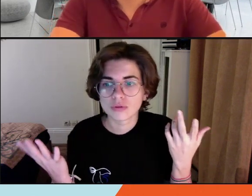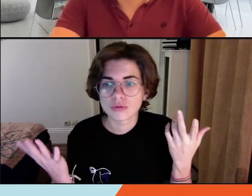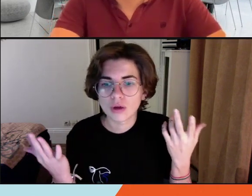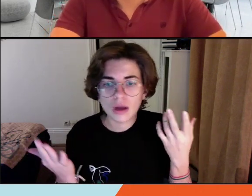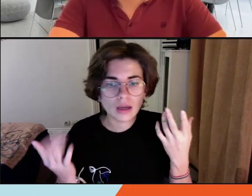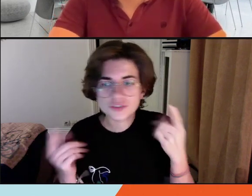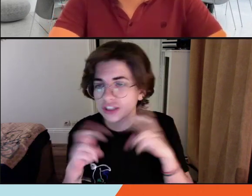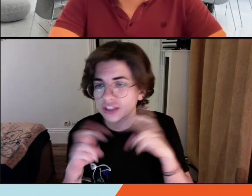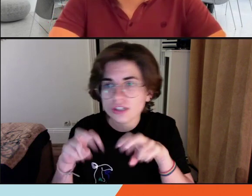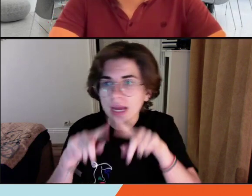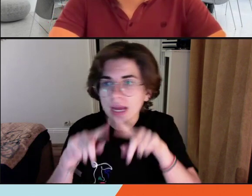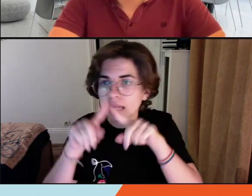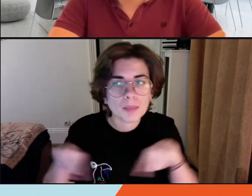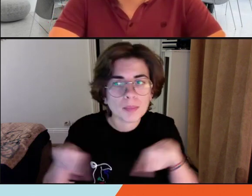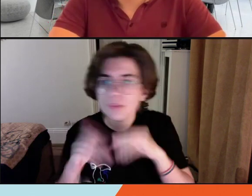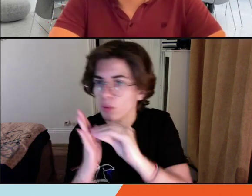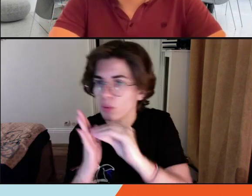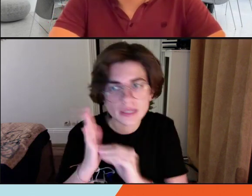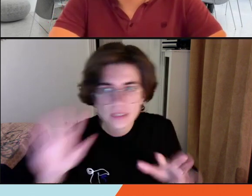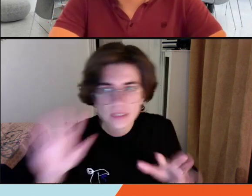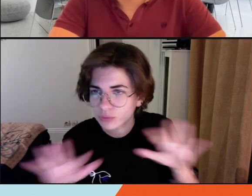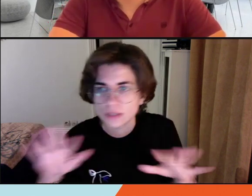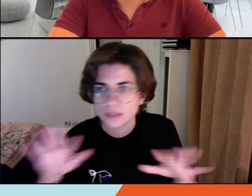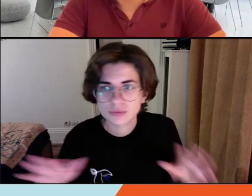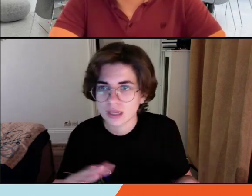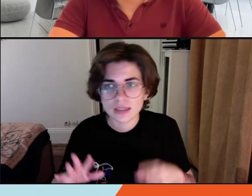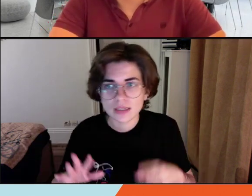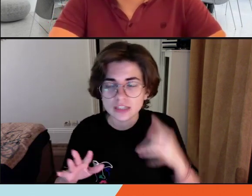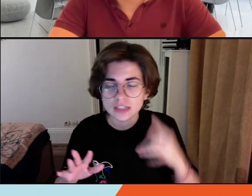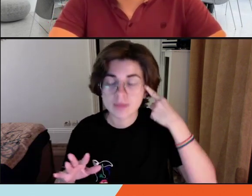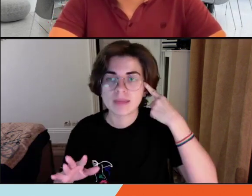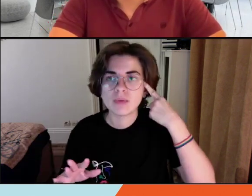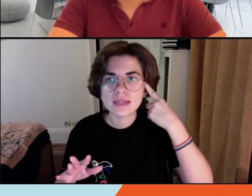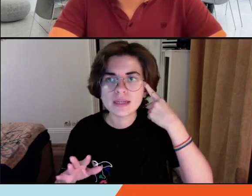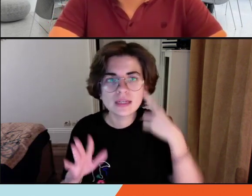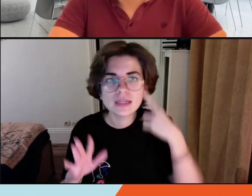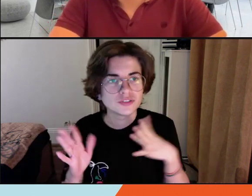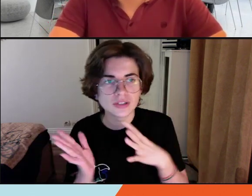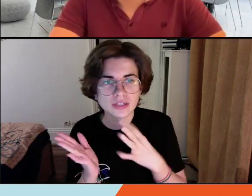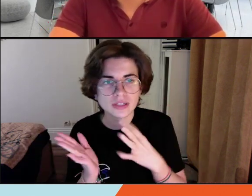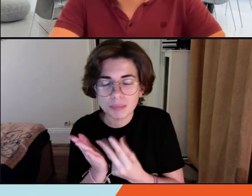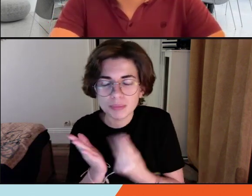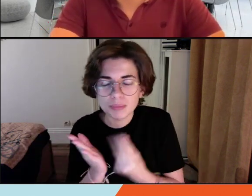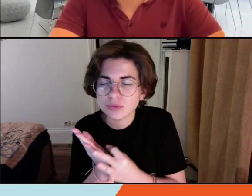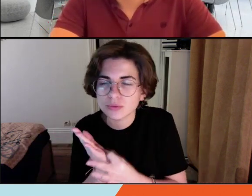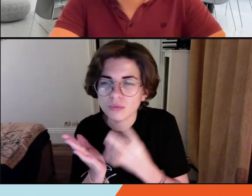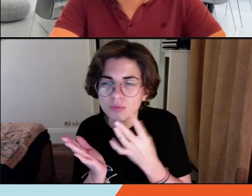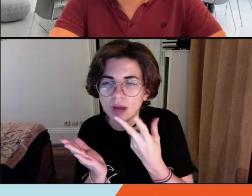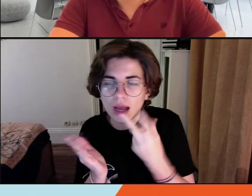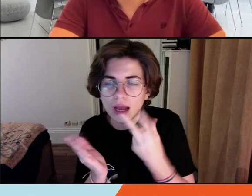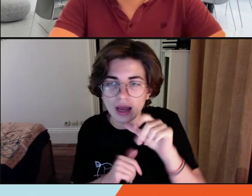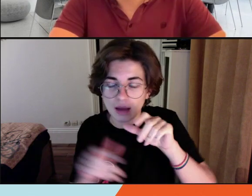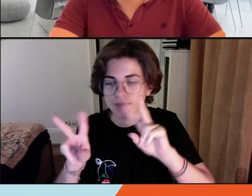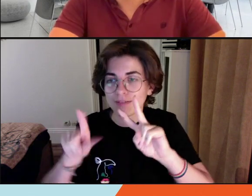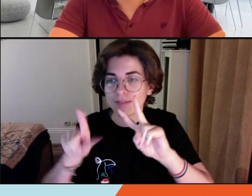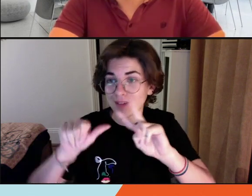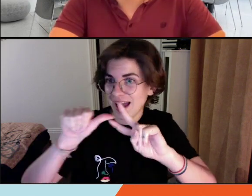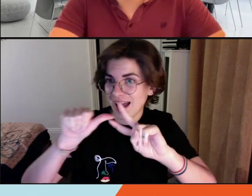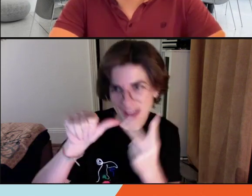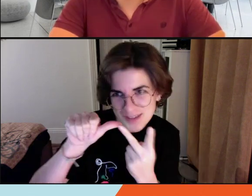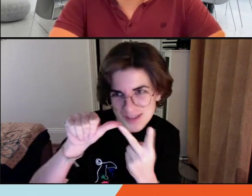elle cherchait un papier pour écrire, tout ça. Et là, j'ai fait, mais oui, j'ai l'application